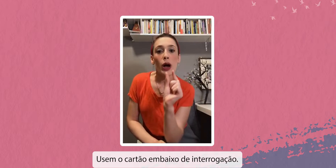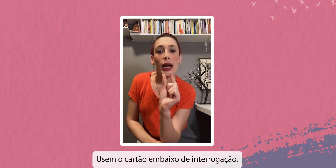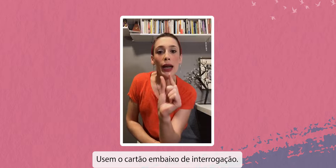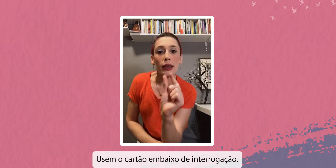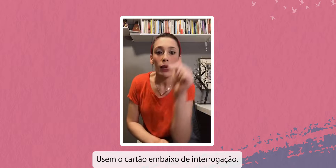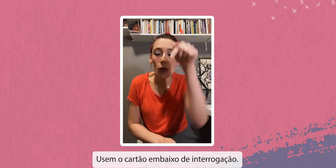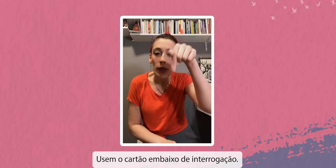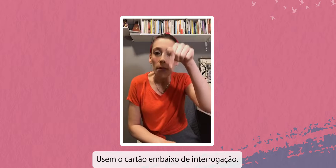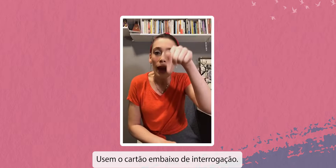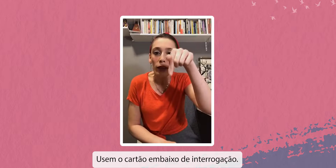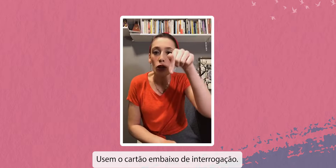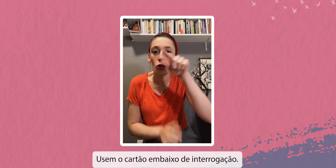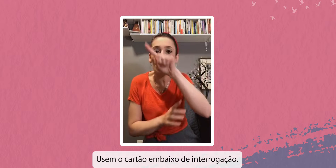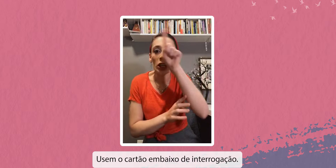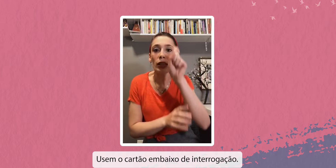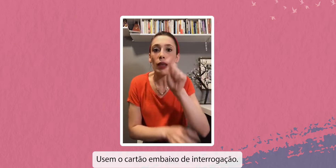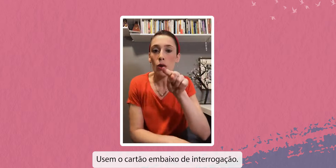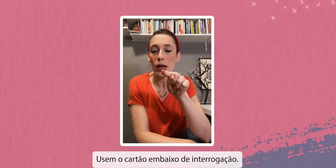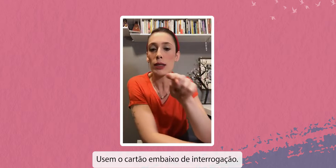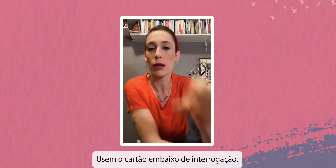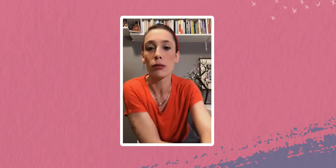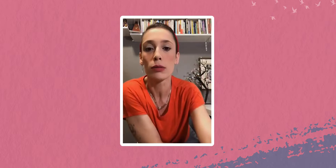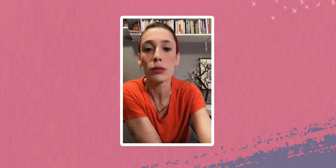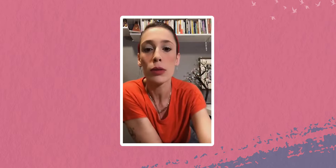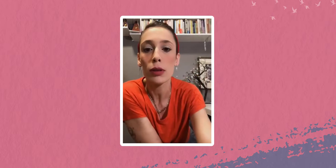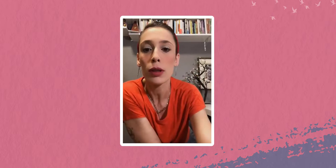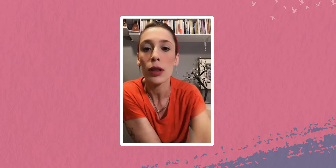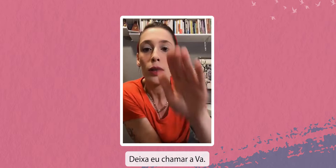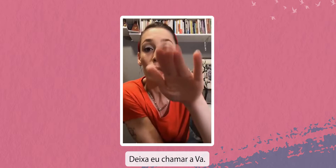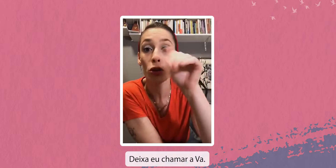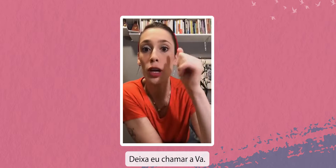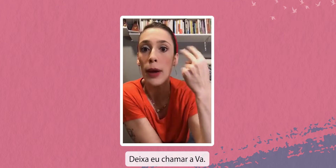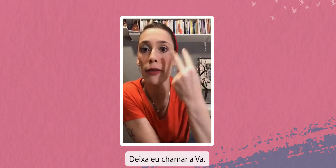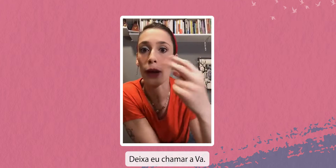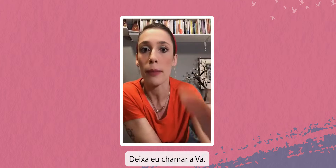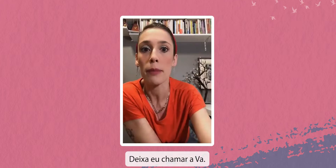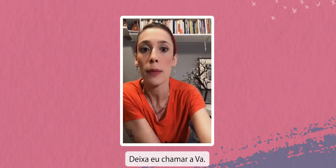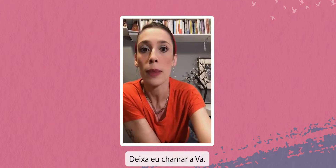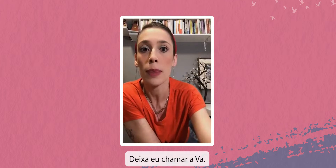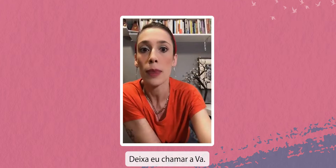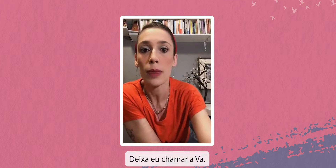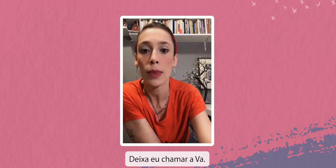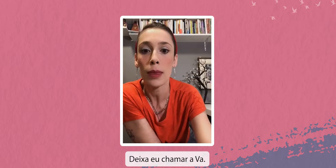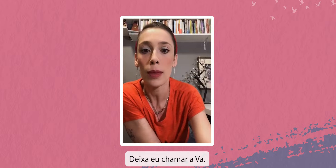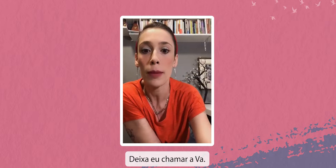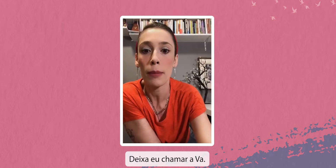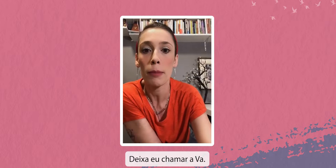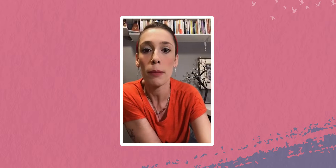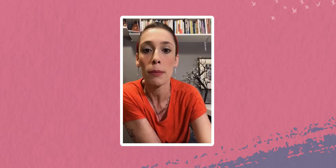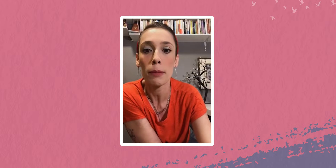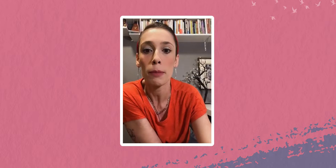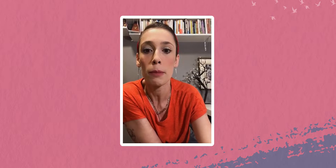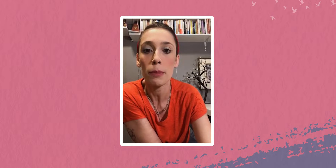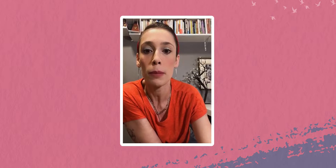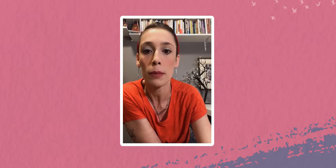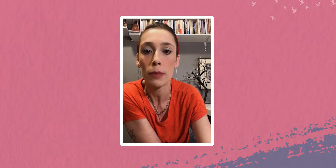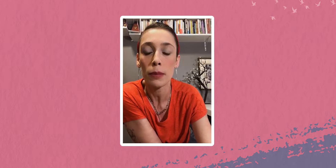usem o cartão embaixo de interrogação. Deixa eu chamar a Vá.